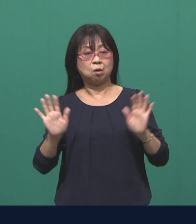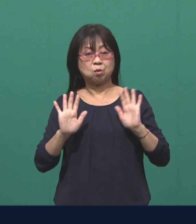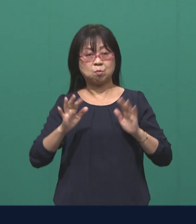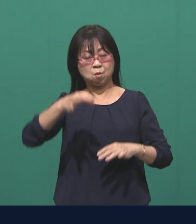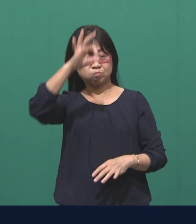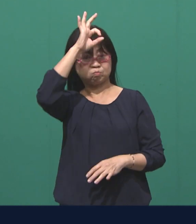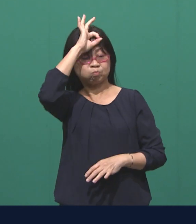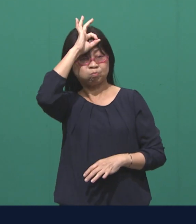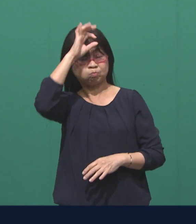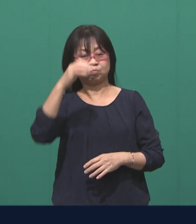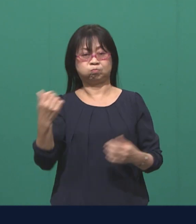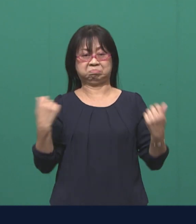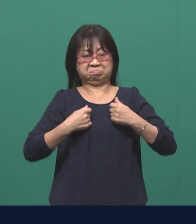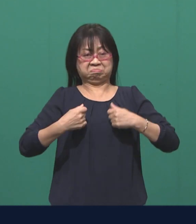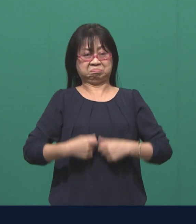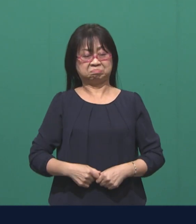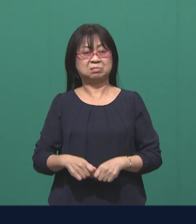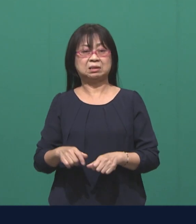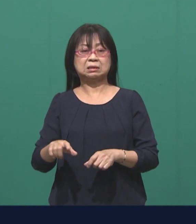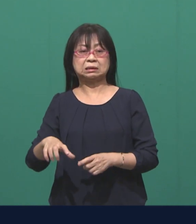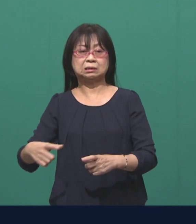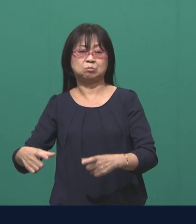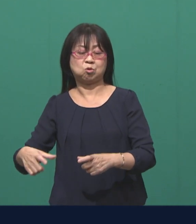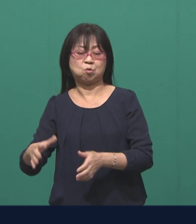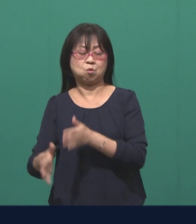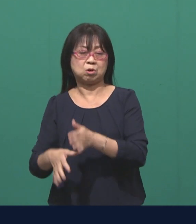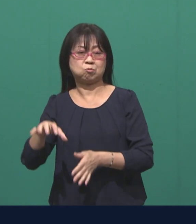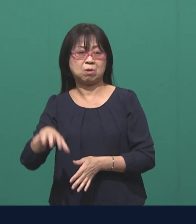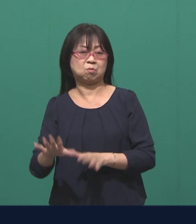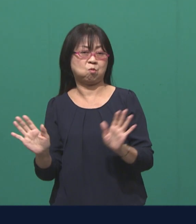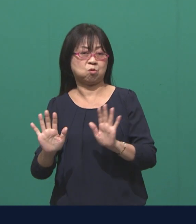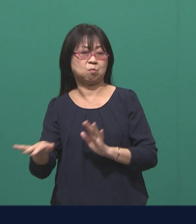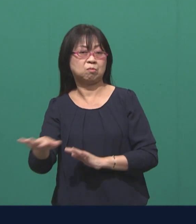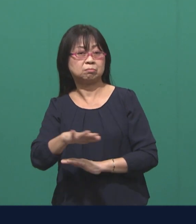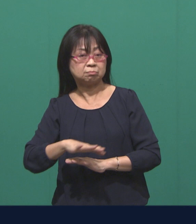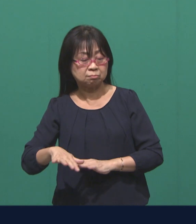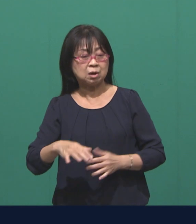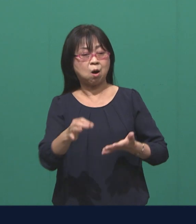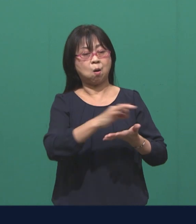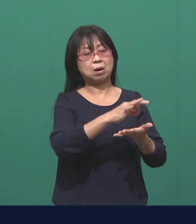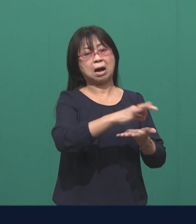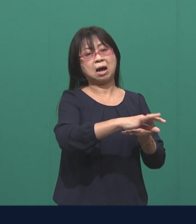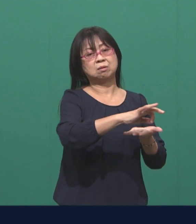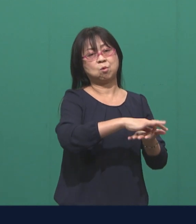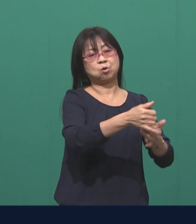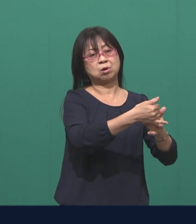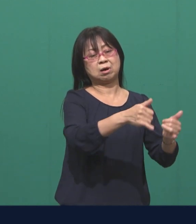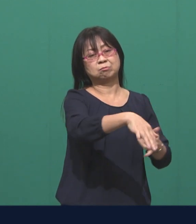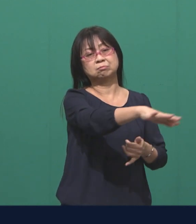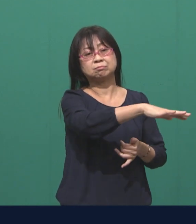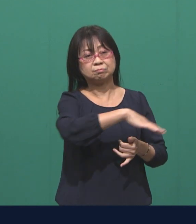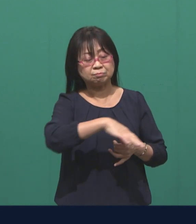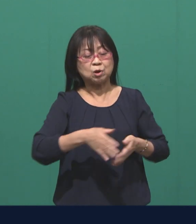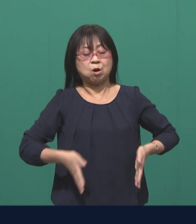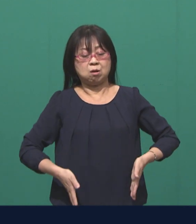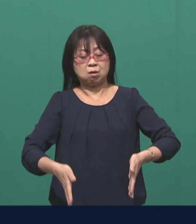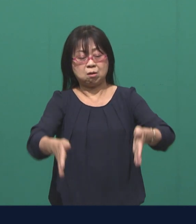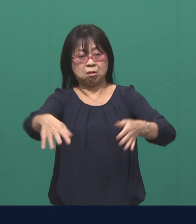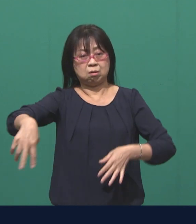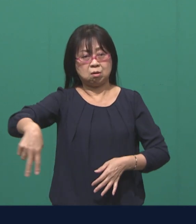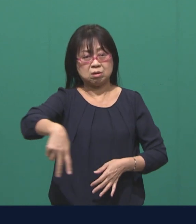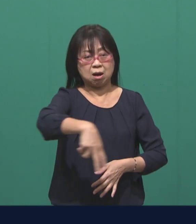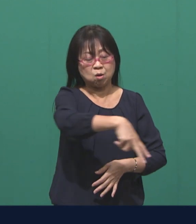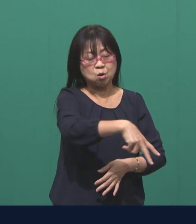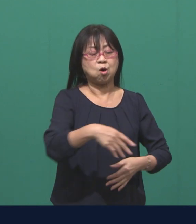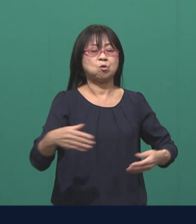16日、近江八幡市でジュニアポリスに扮した地元の園児たちが 横断歩道での交